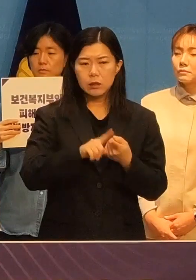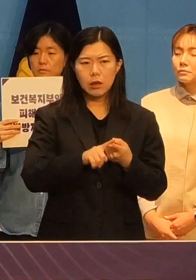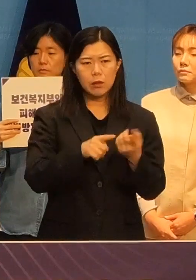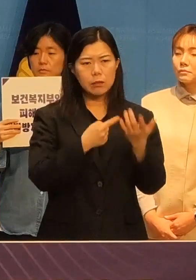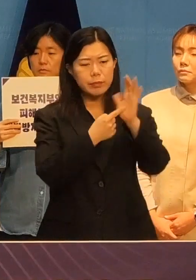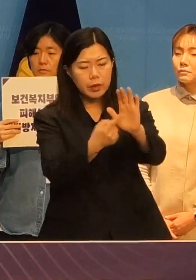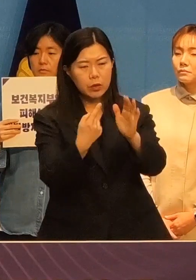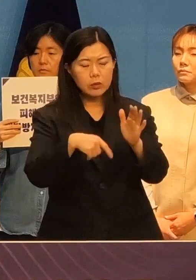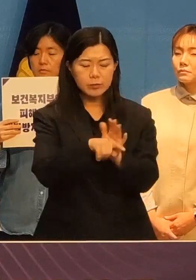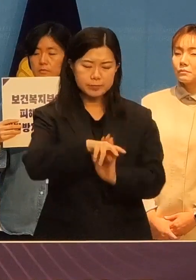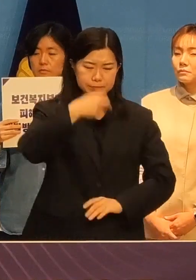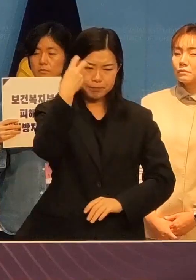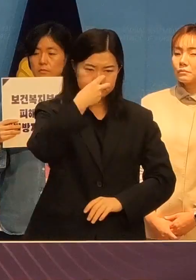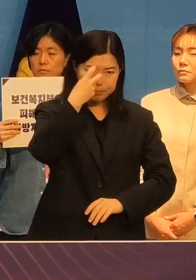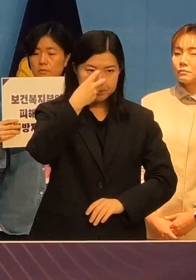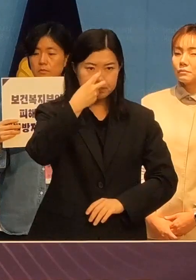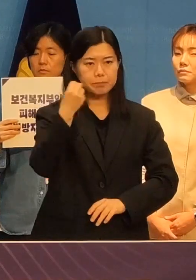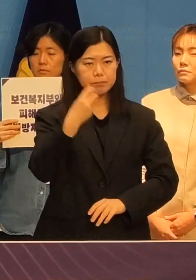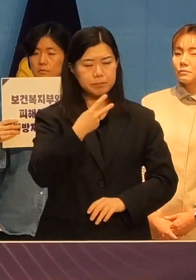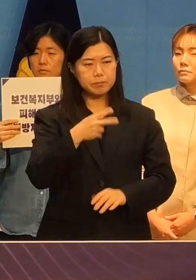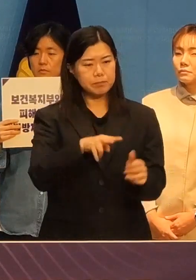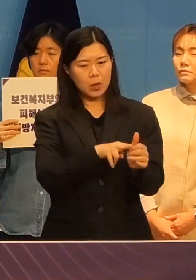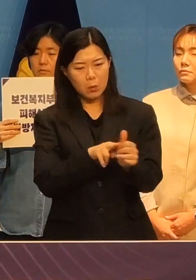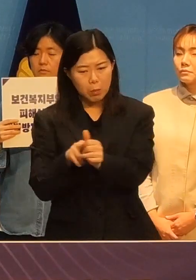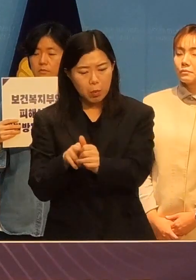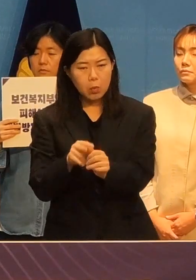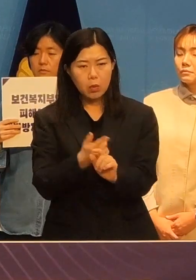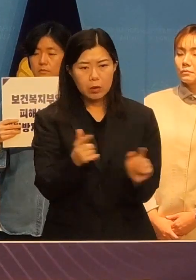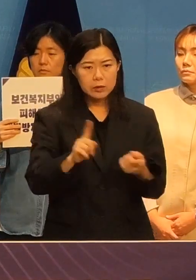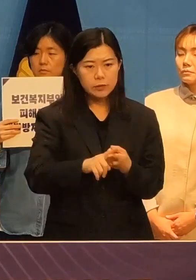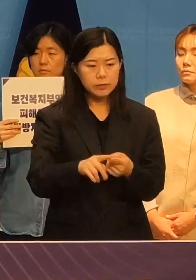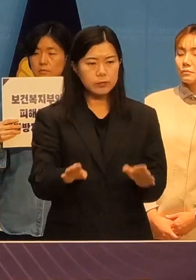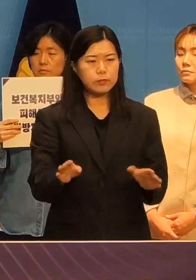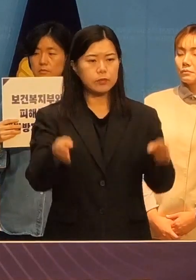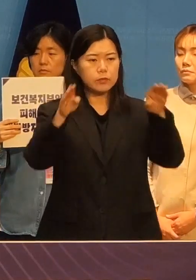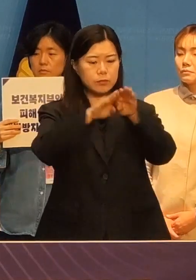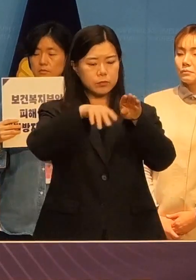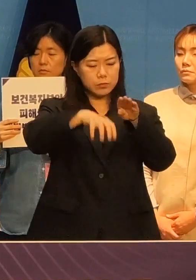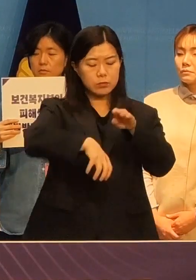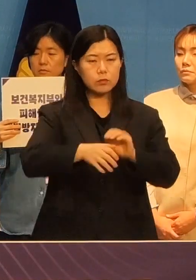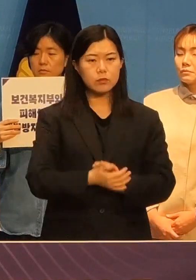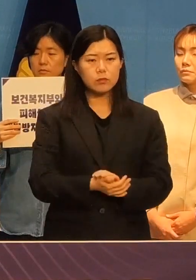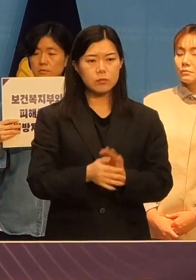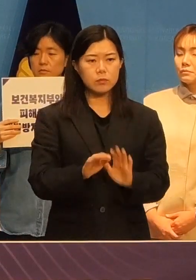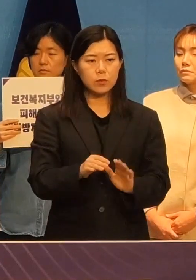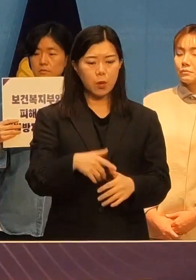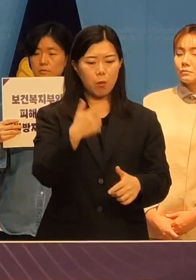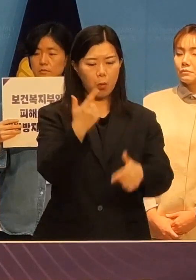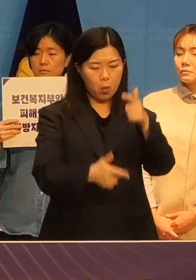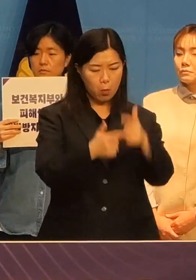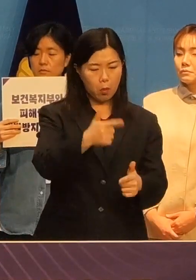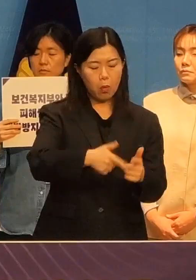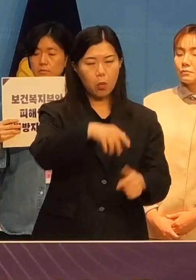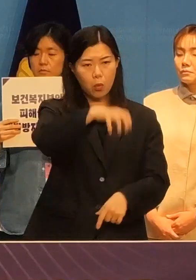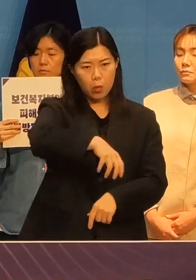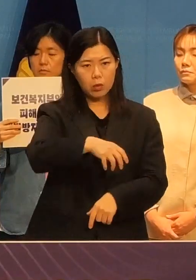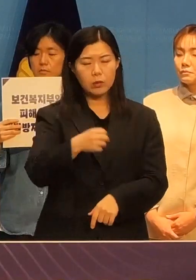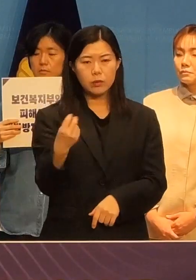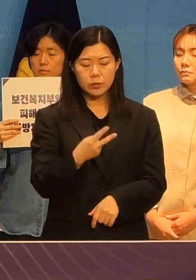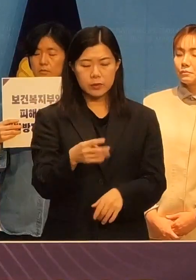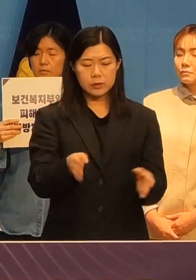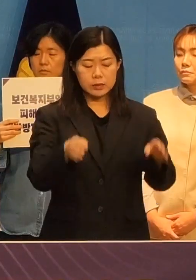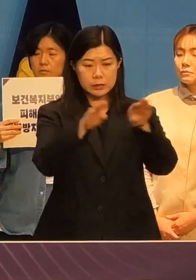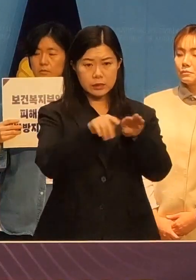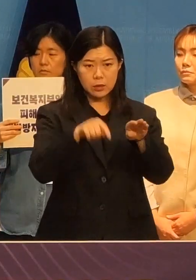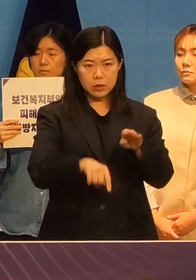위한 조사와 정보조차 해당 거주시설이 있는 목포시와 이 시설이